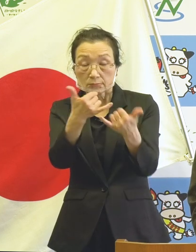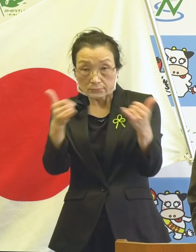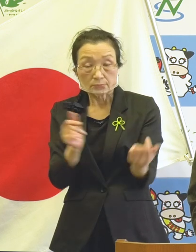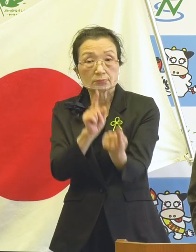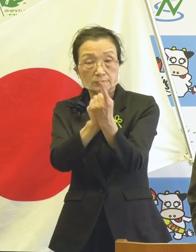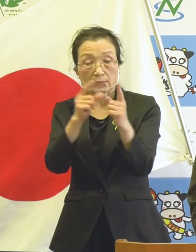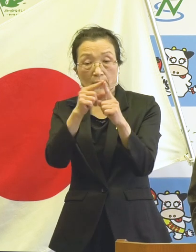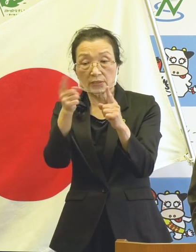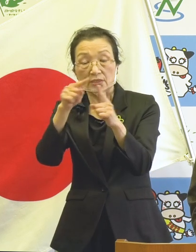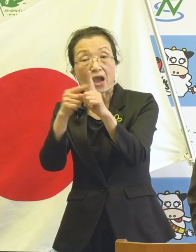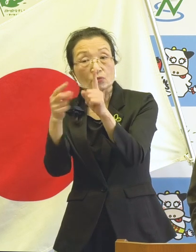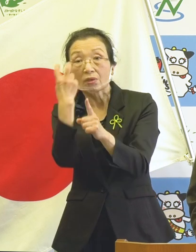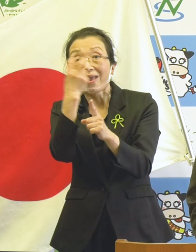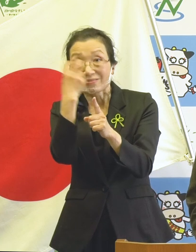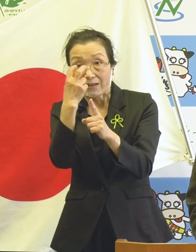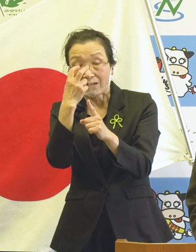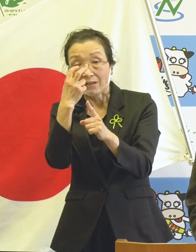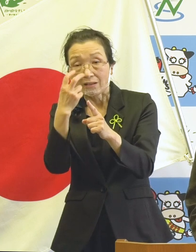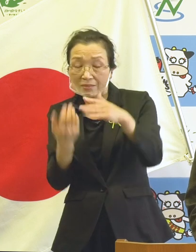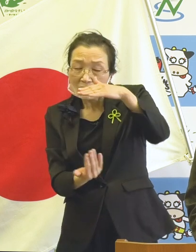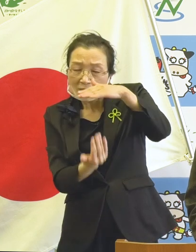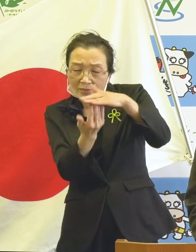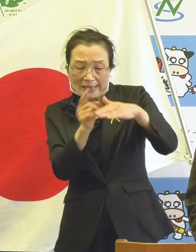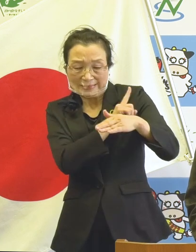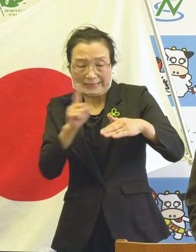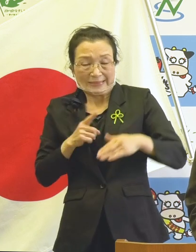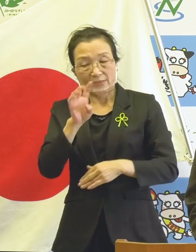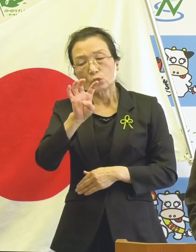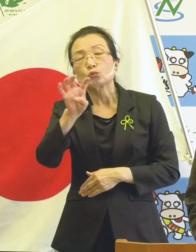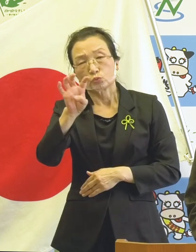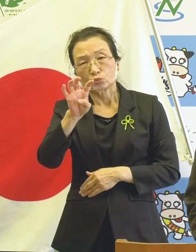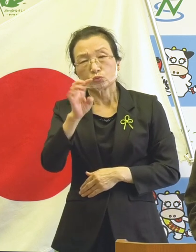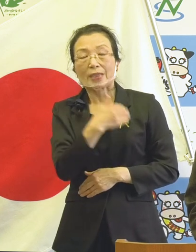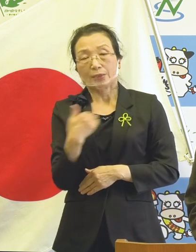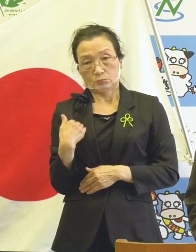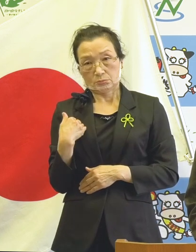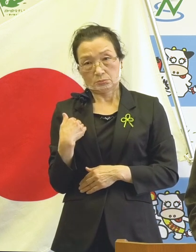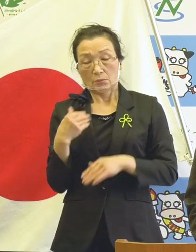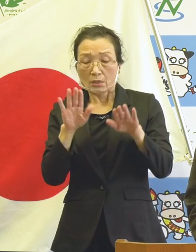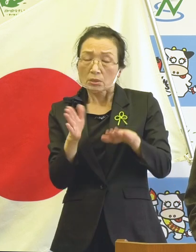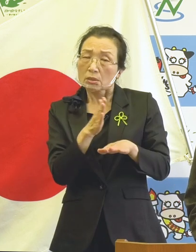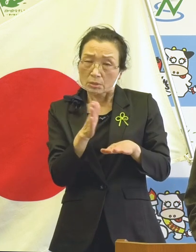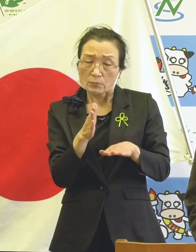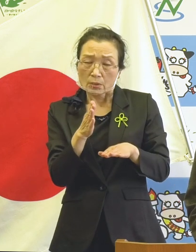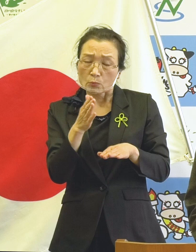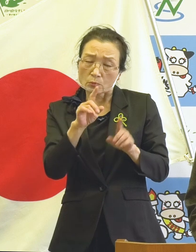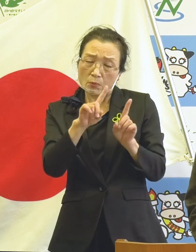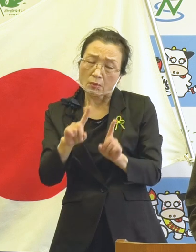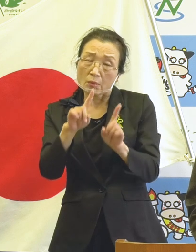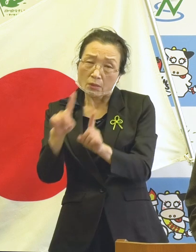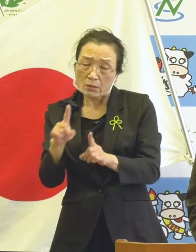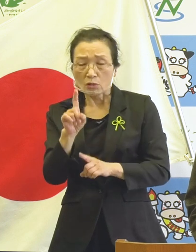査、これは最大1日40件できますが、最近はですね、一桁台、もしくは